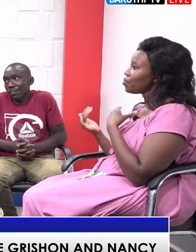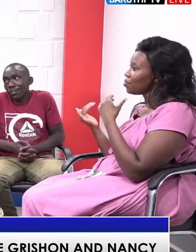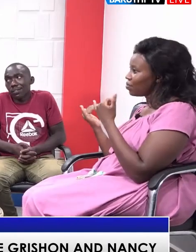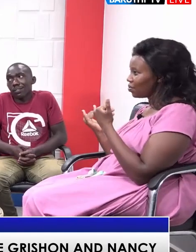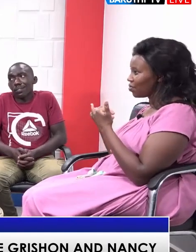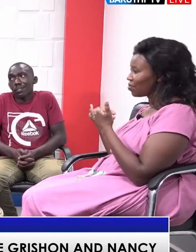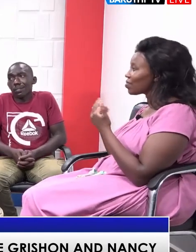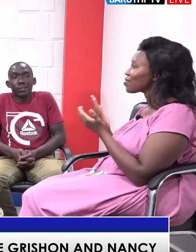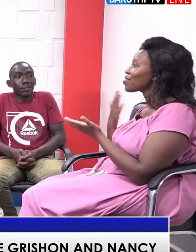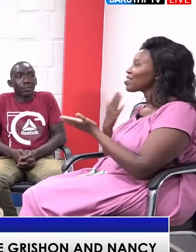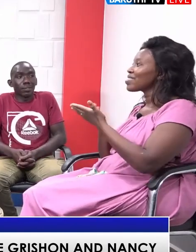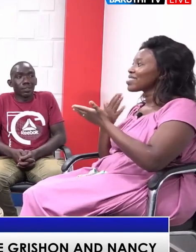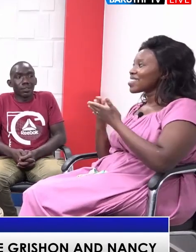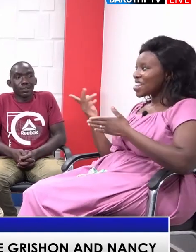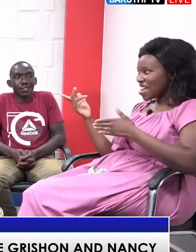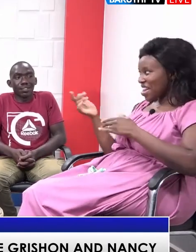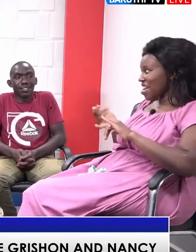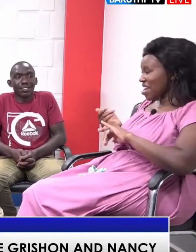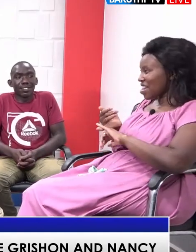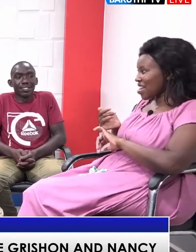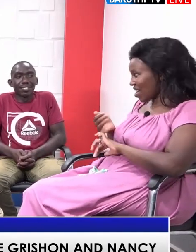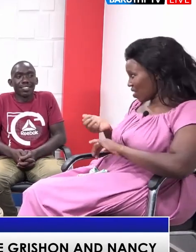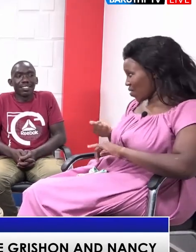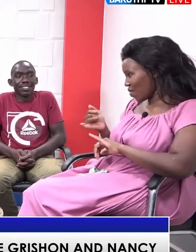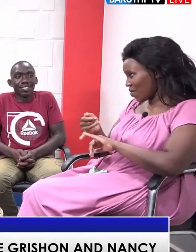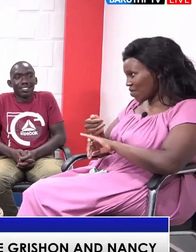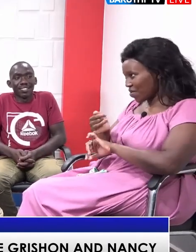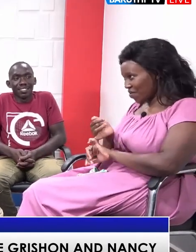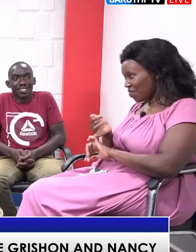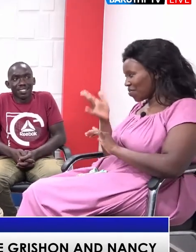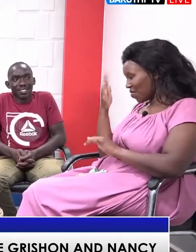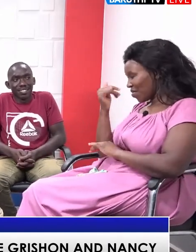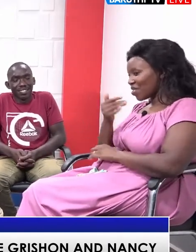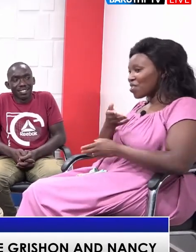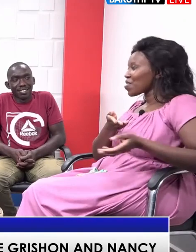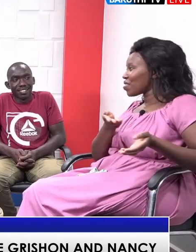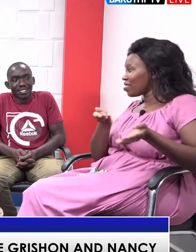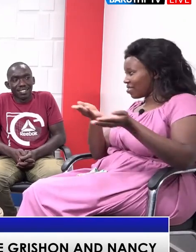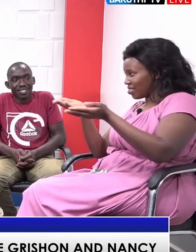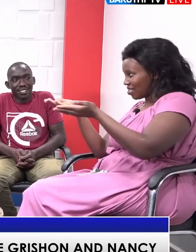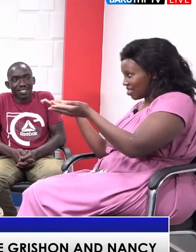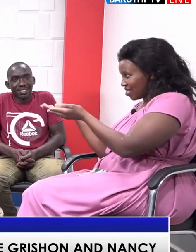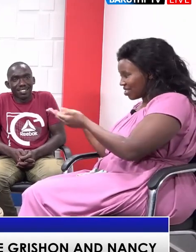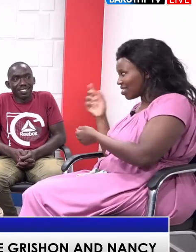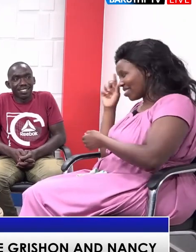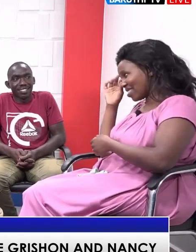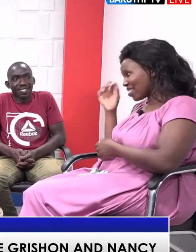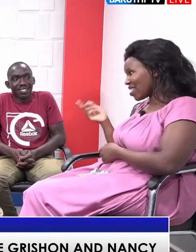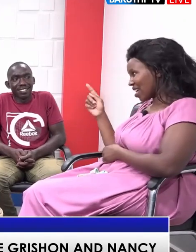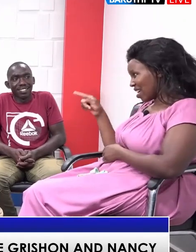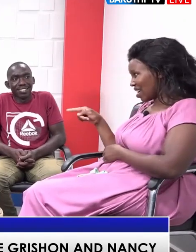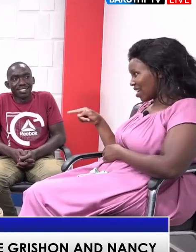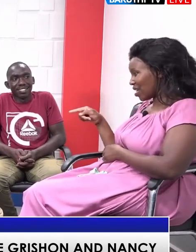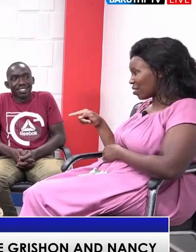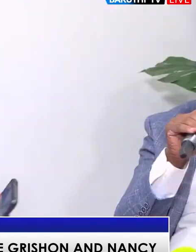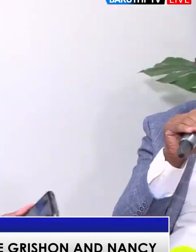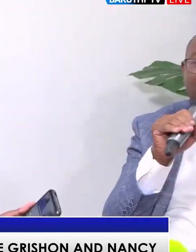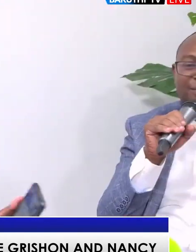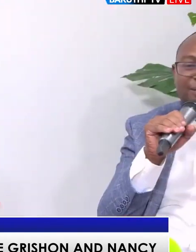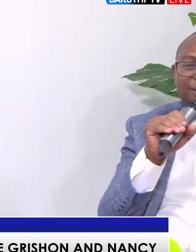kazi kwangu. Wow. Yeye ni dereva na kuanga Bonfire Adventures. Oh, nice. Yes, Wilson. Ako huko, yes. Ako huko, he's a courier driver.